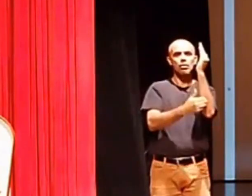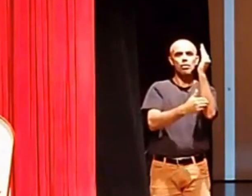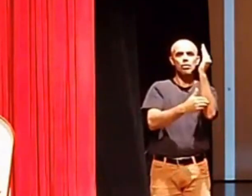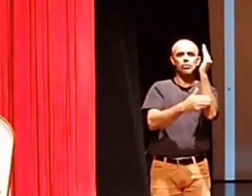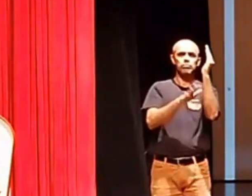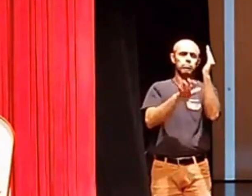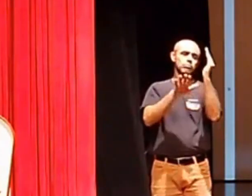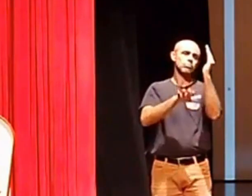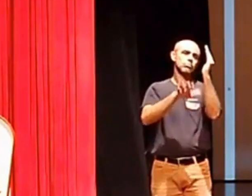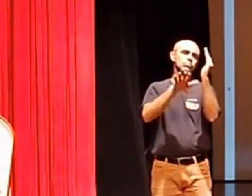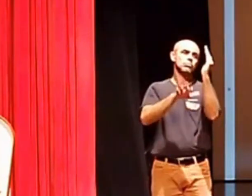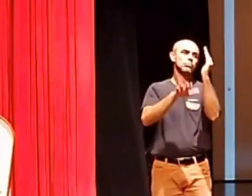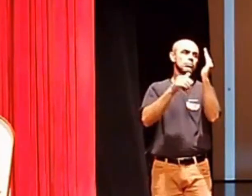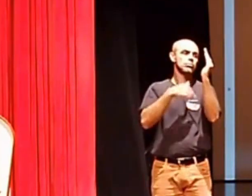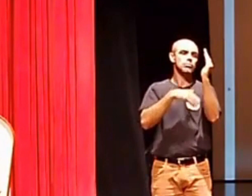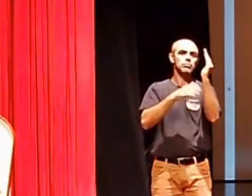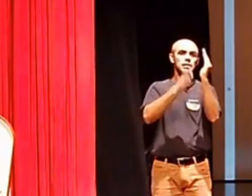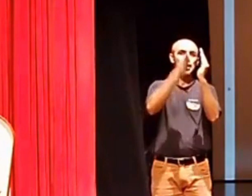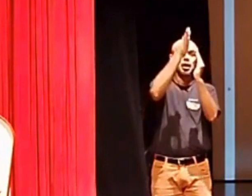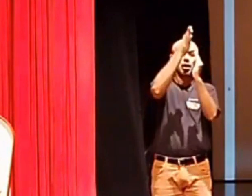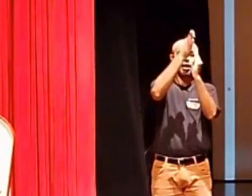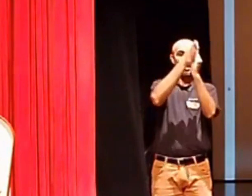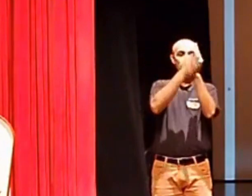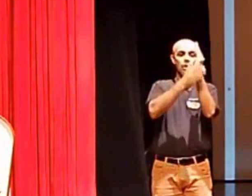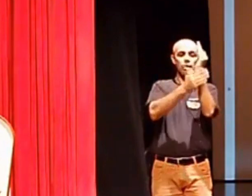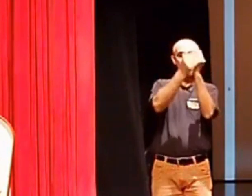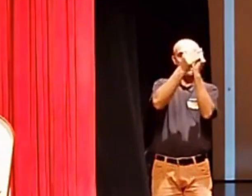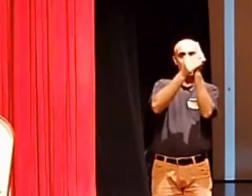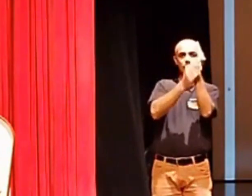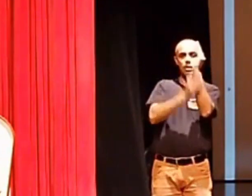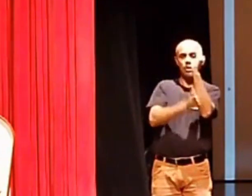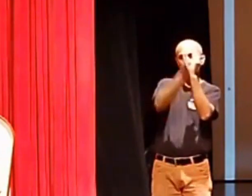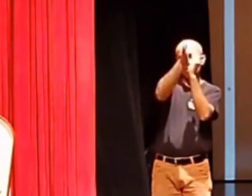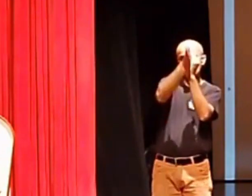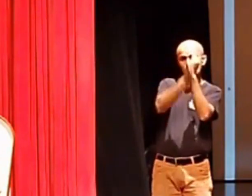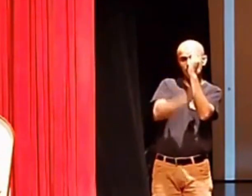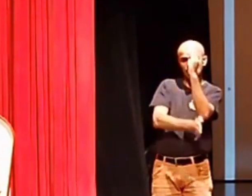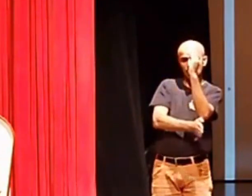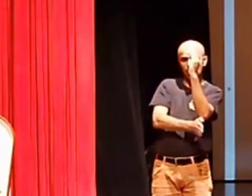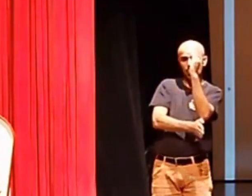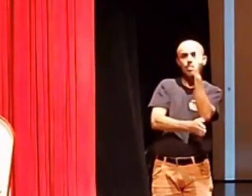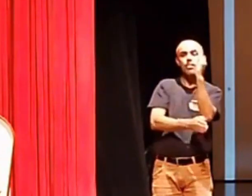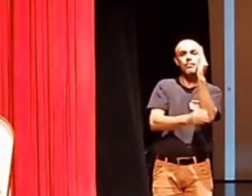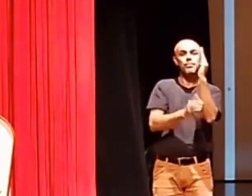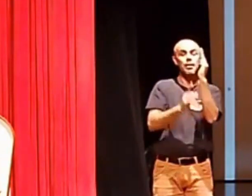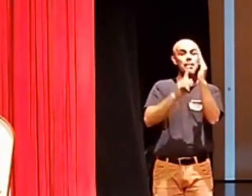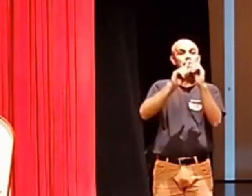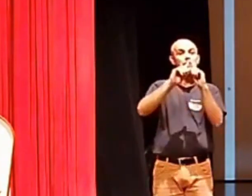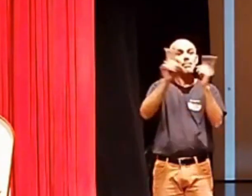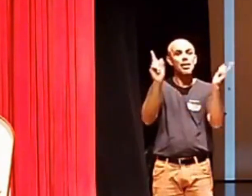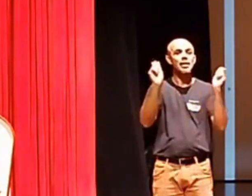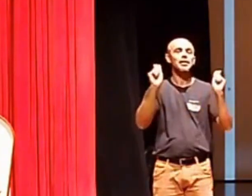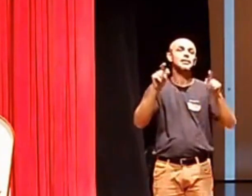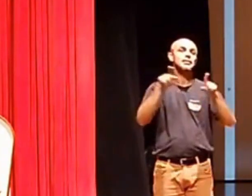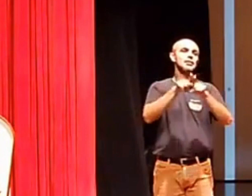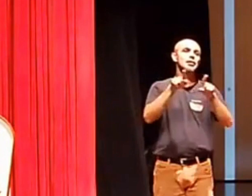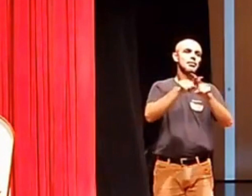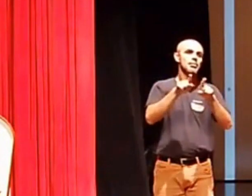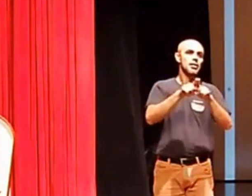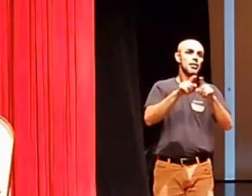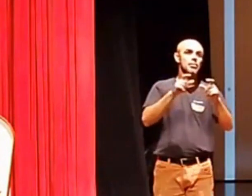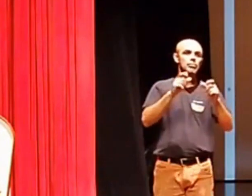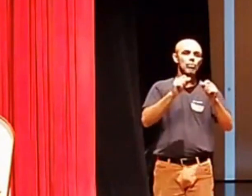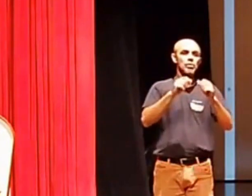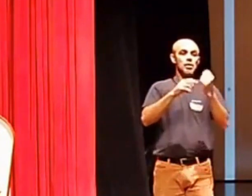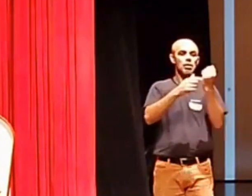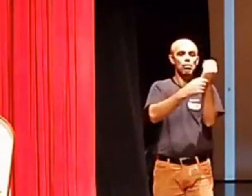normalmente, ela vai estar retilínea, mais retificada, que a gente fala. Mas também pode acontecer de